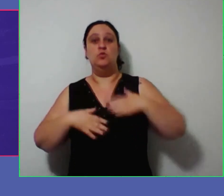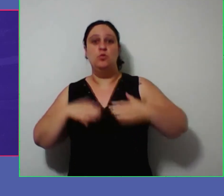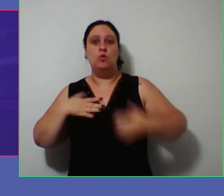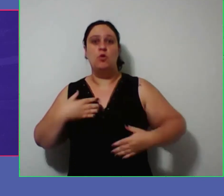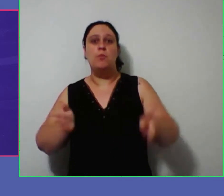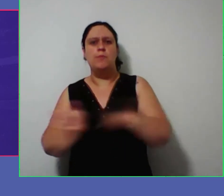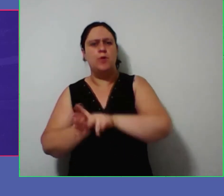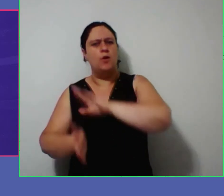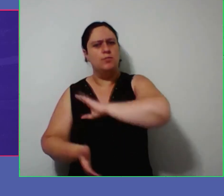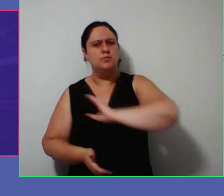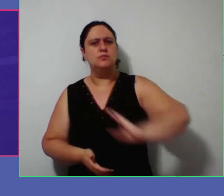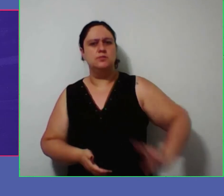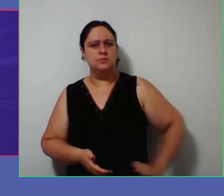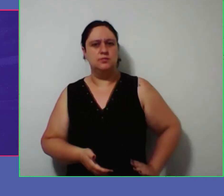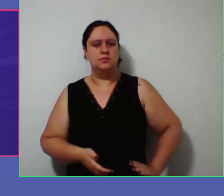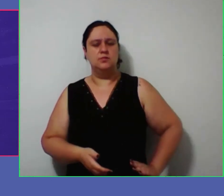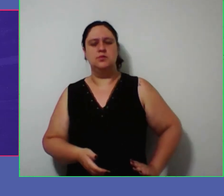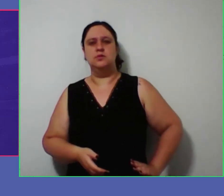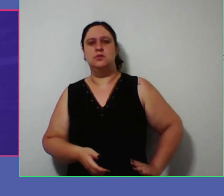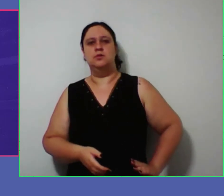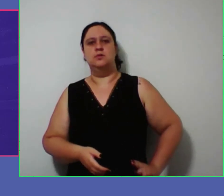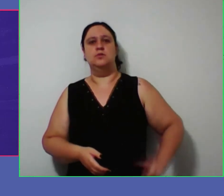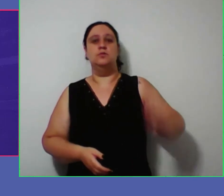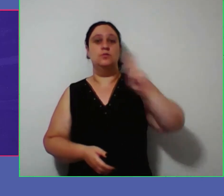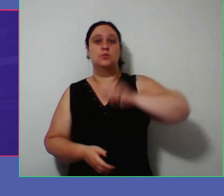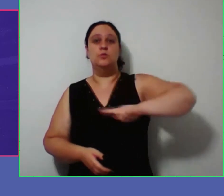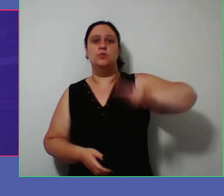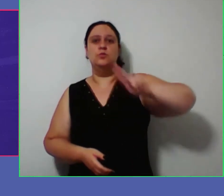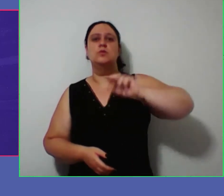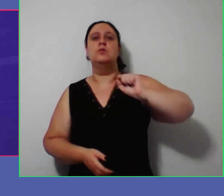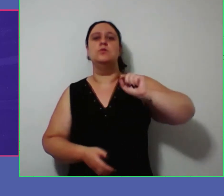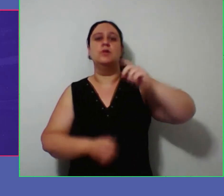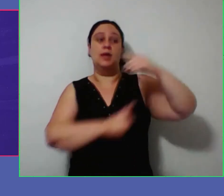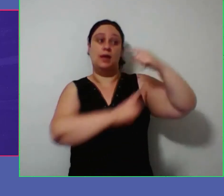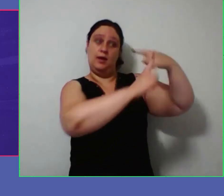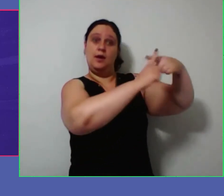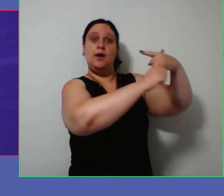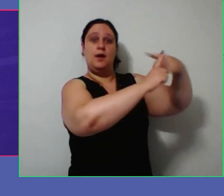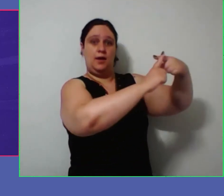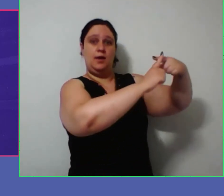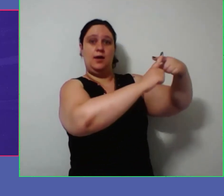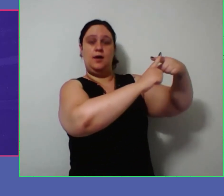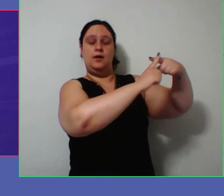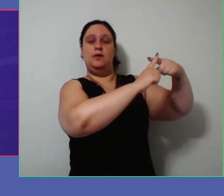por intermédio da cruz, destruindo por ela a